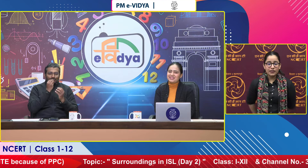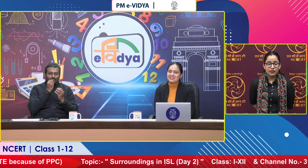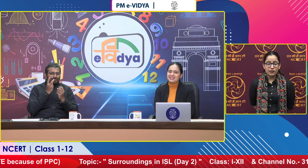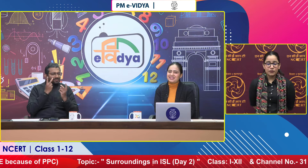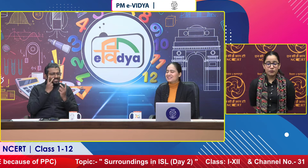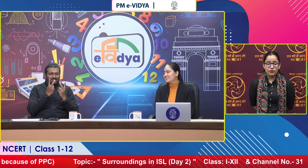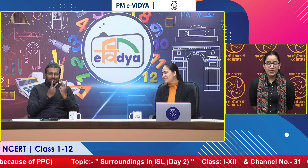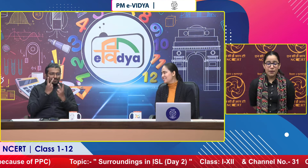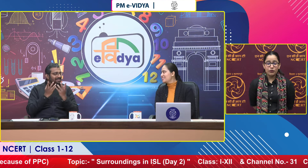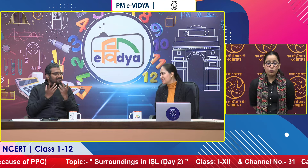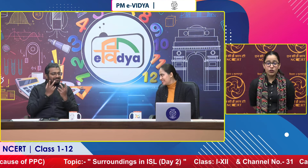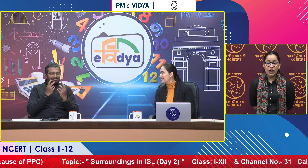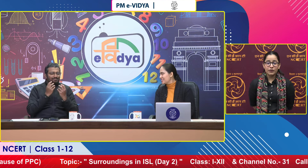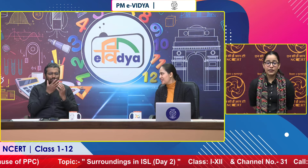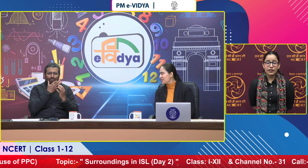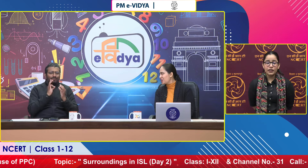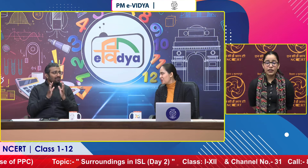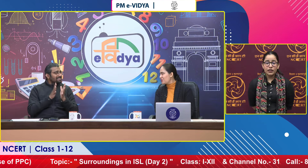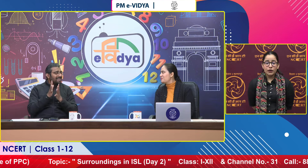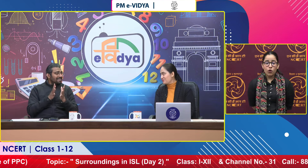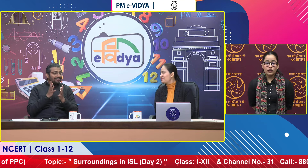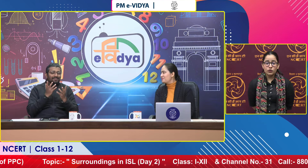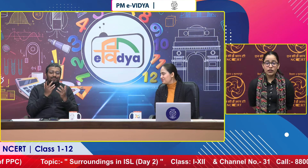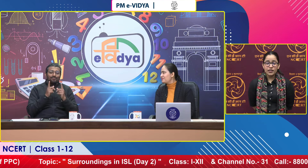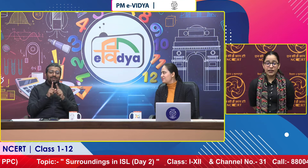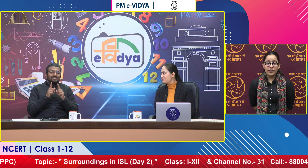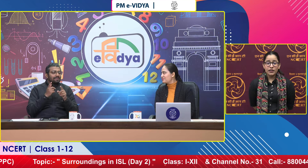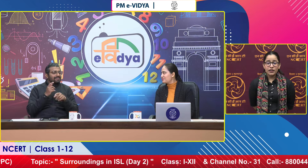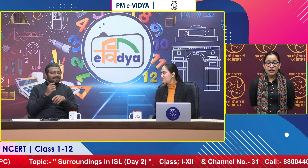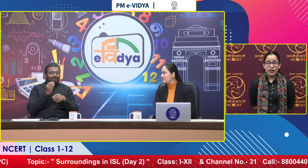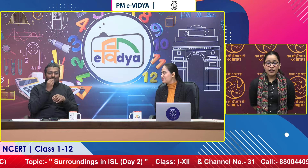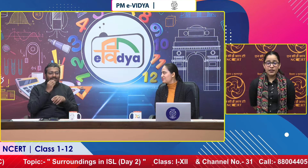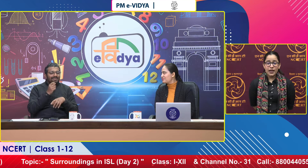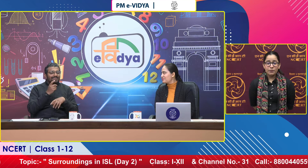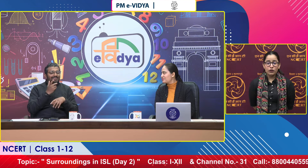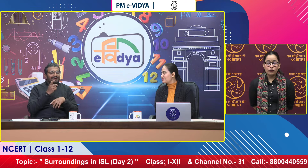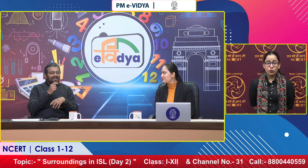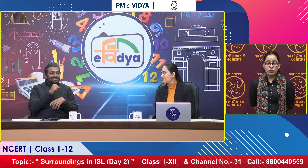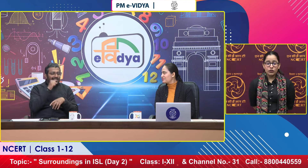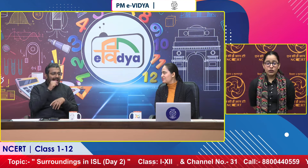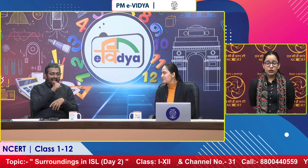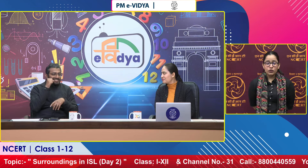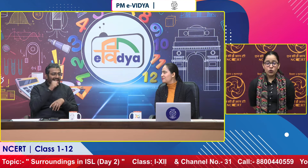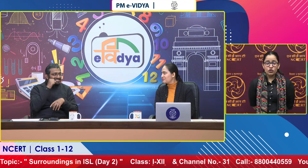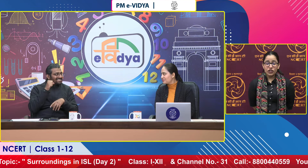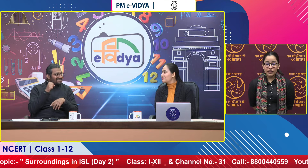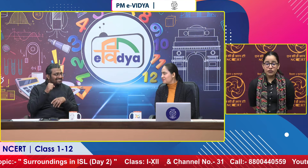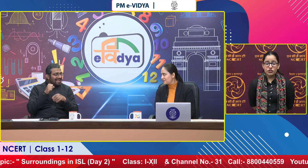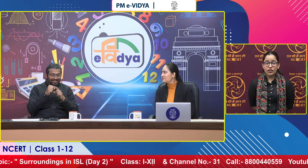साइन एग्जाम्पल फूड का हम देखते हैं कि बहुत सुंदर साइन है। एग्जाम्पल फूड तो चिकन